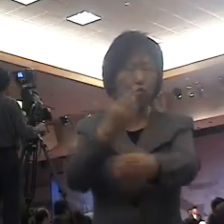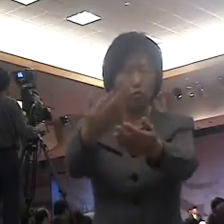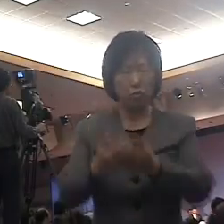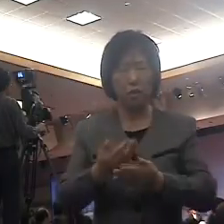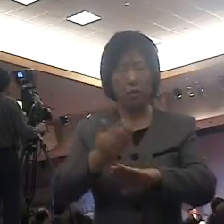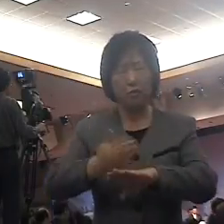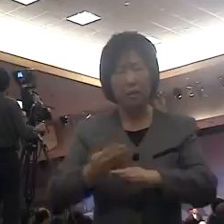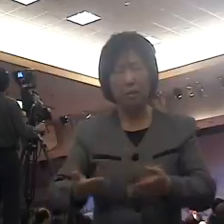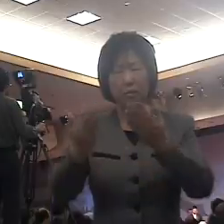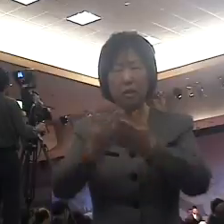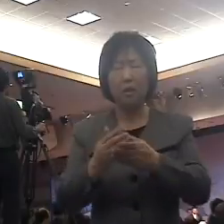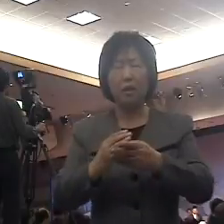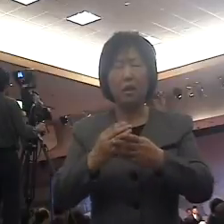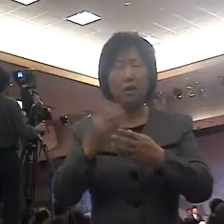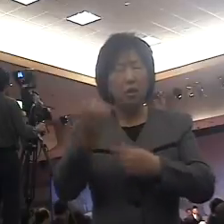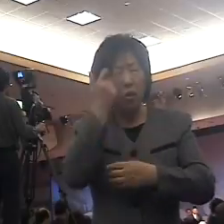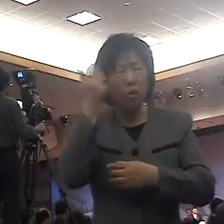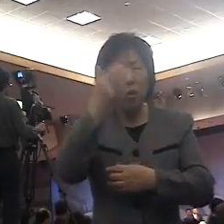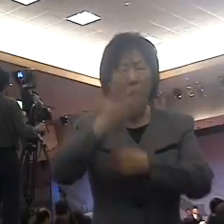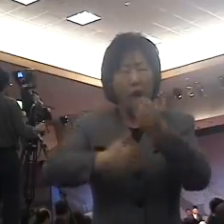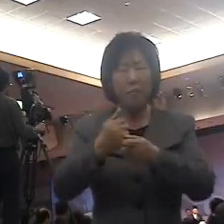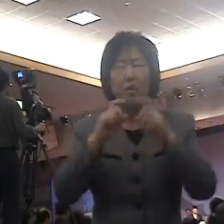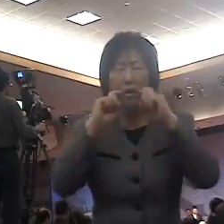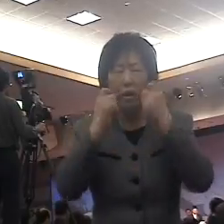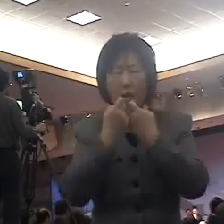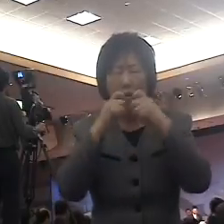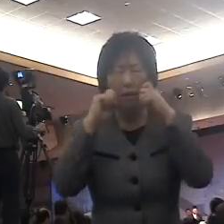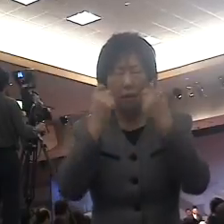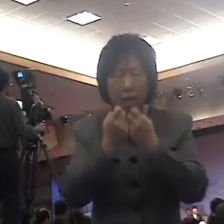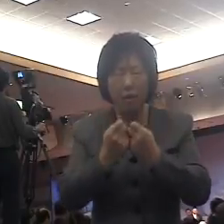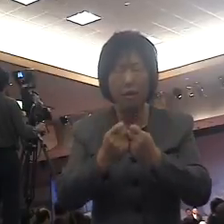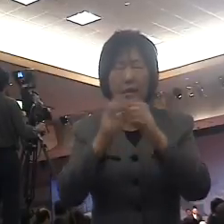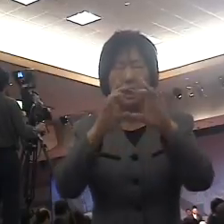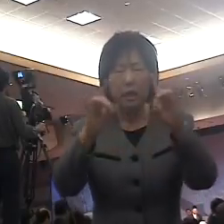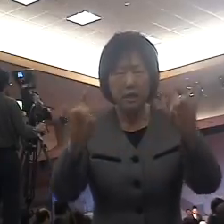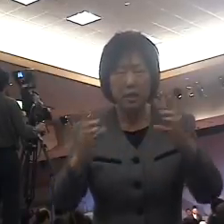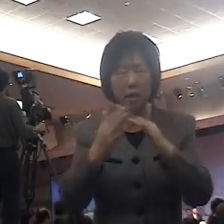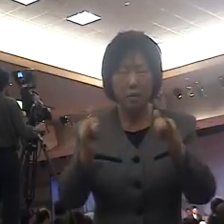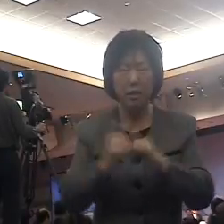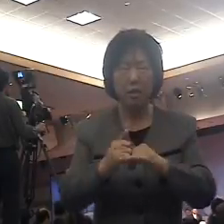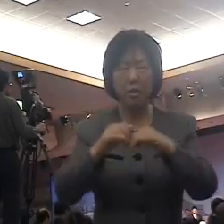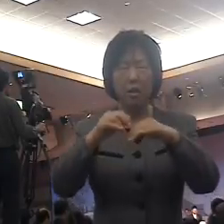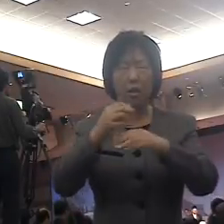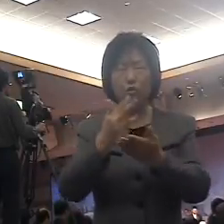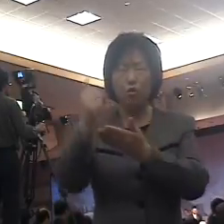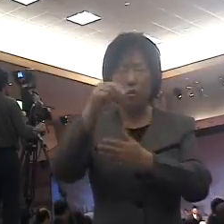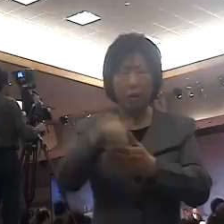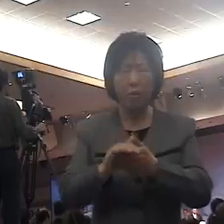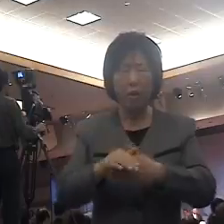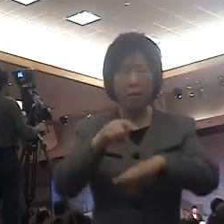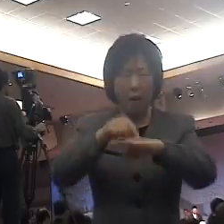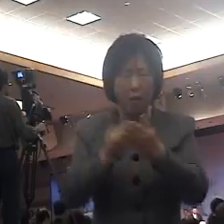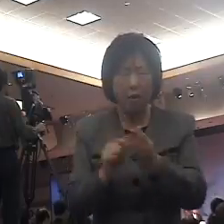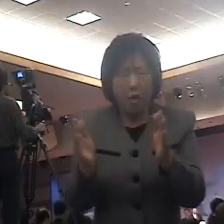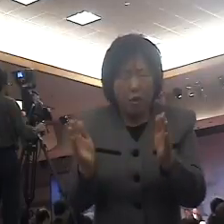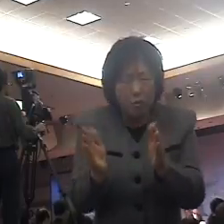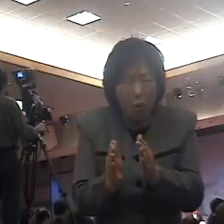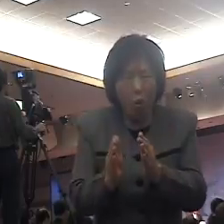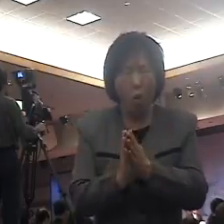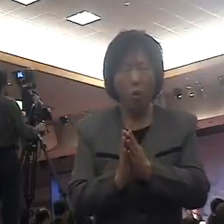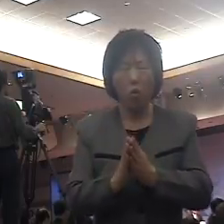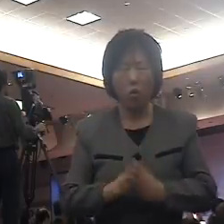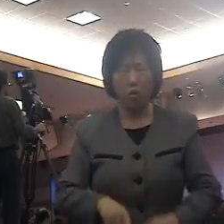성령 하나님, 각 개인의 시간 강권으로 인도하시사 우리 모두가 주님 앞에서 마음을 조아리며